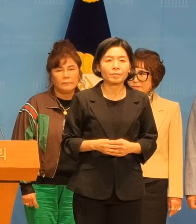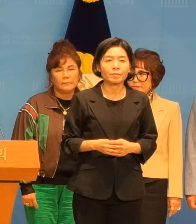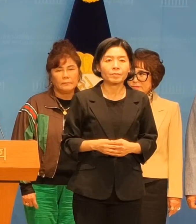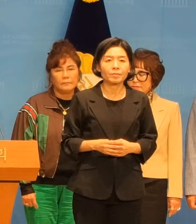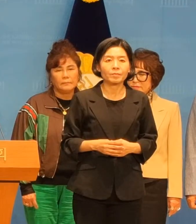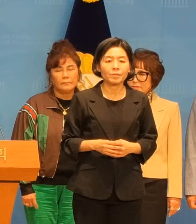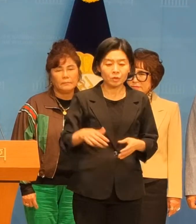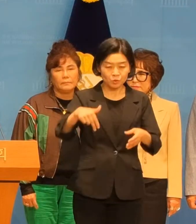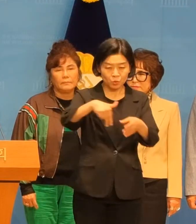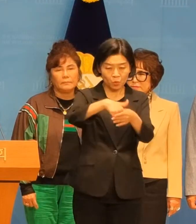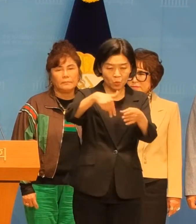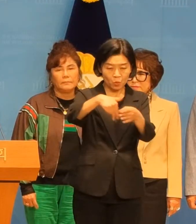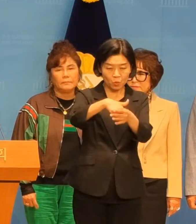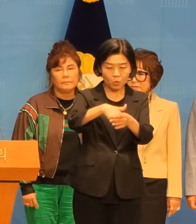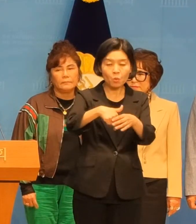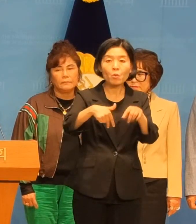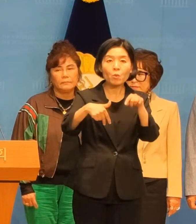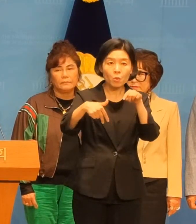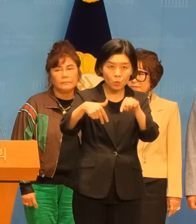종교는